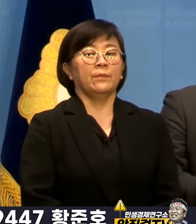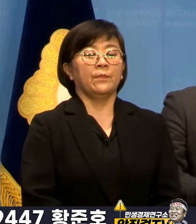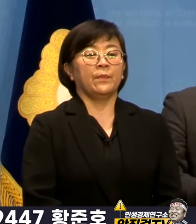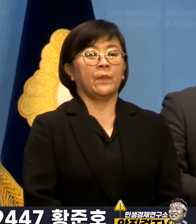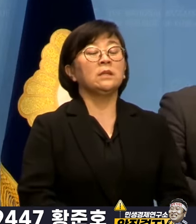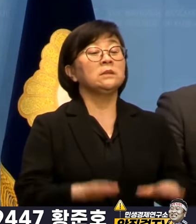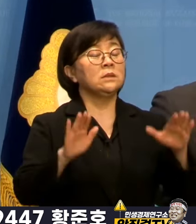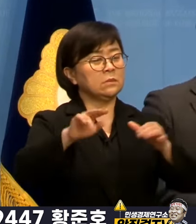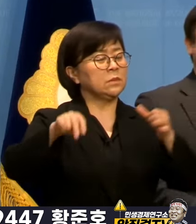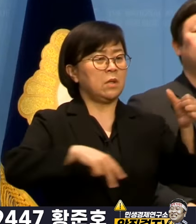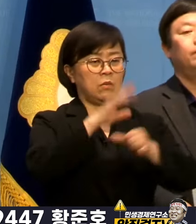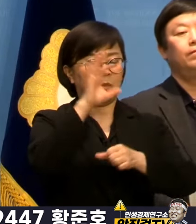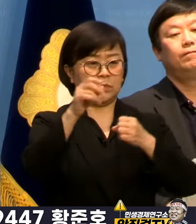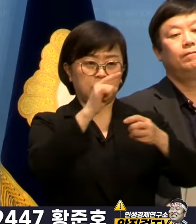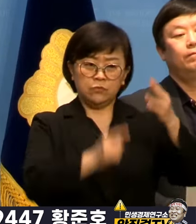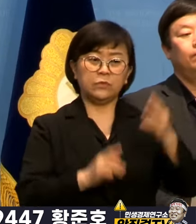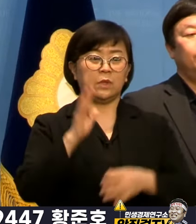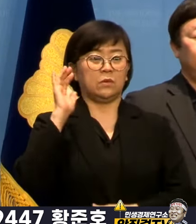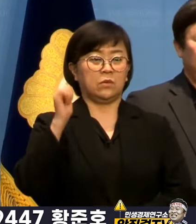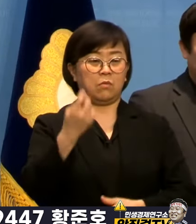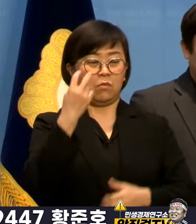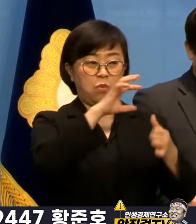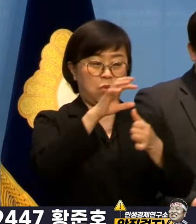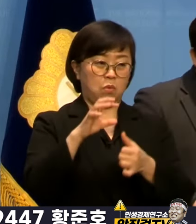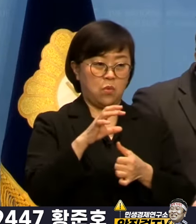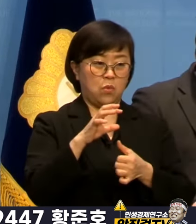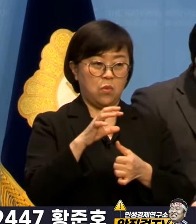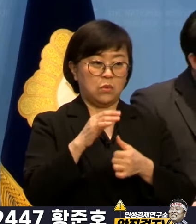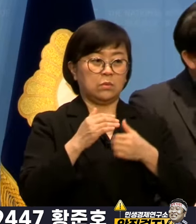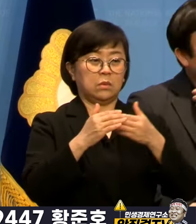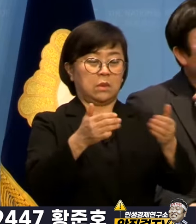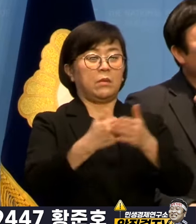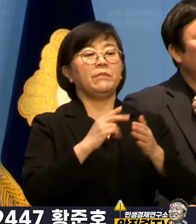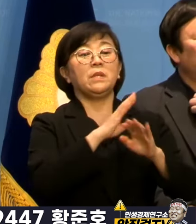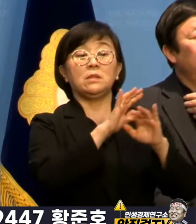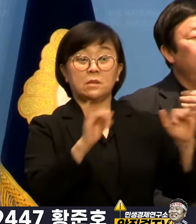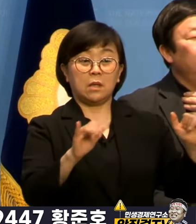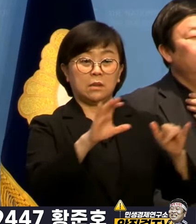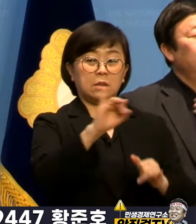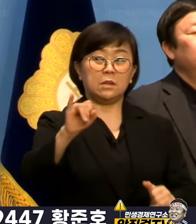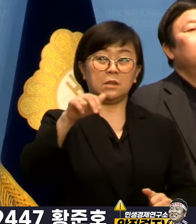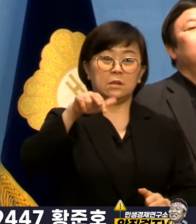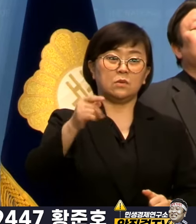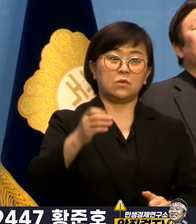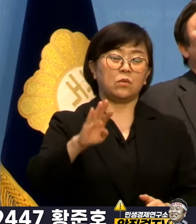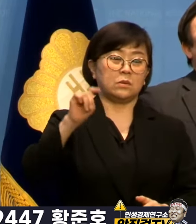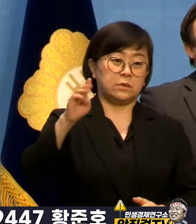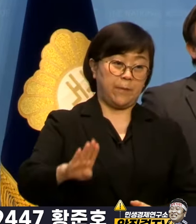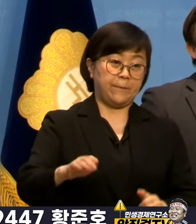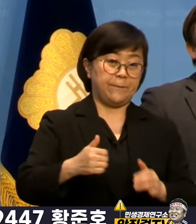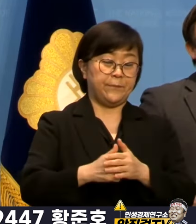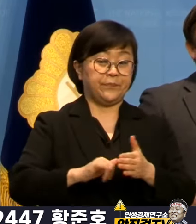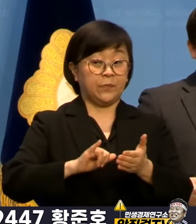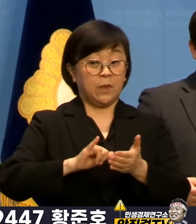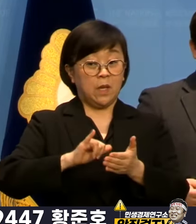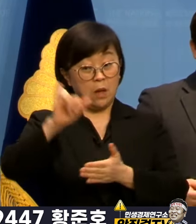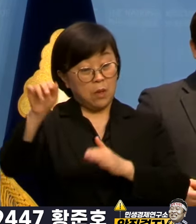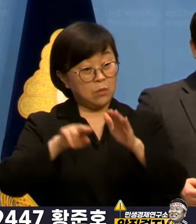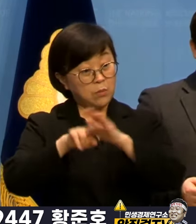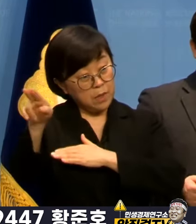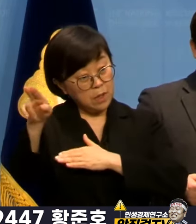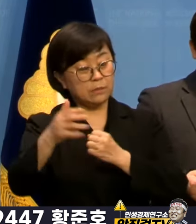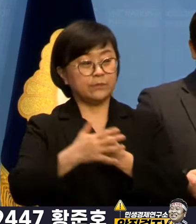자, 근데 윤석열 대통령 보호하에 진행된 피의자 이종서대 해외 도피